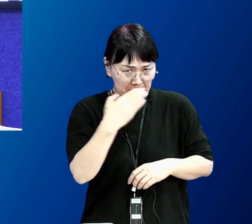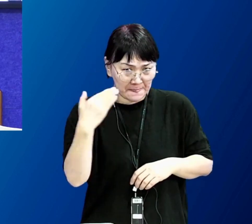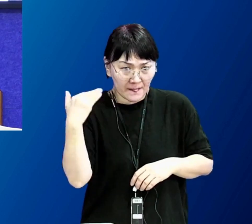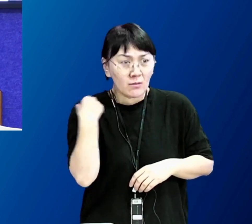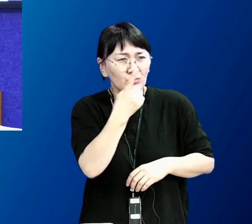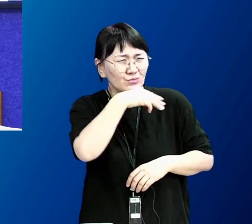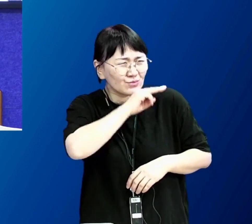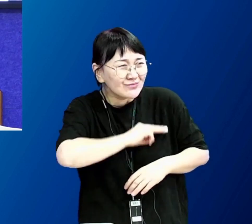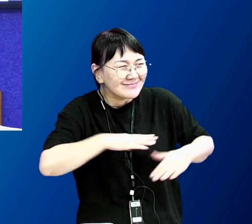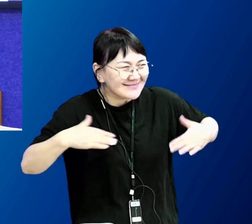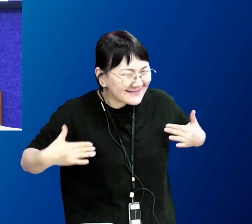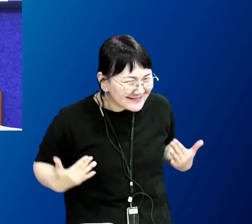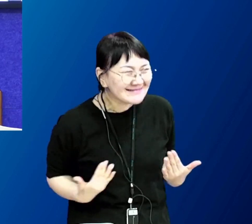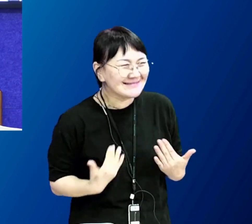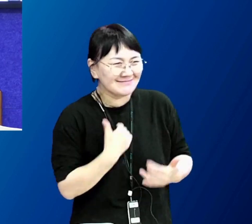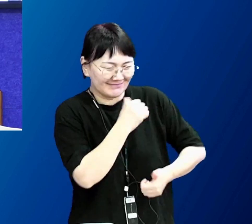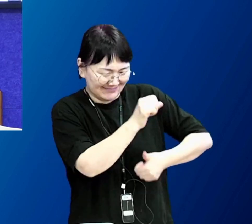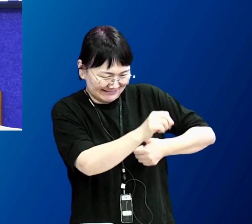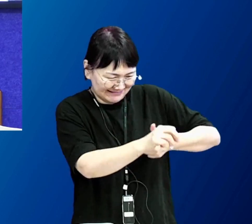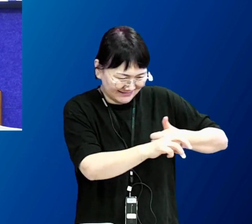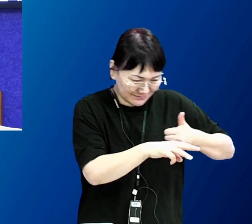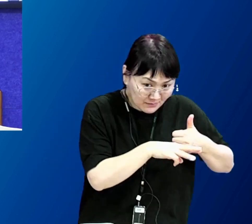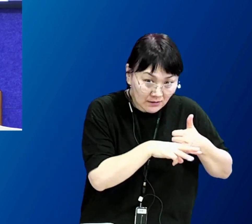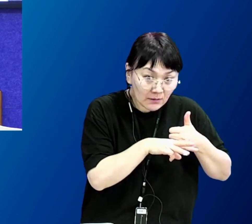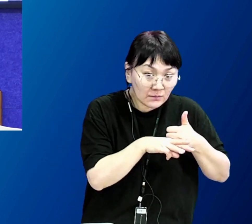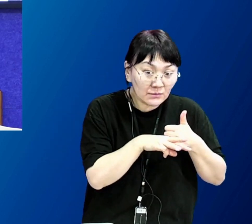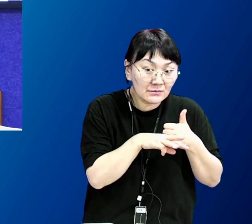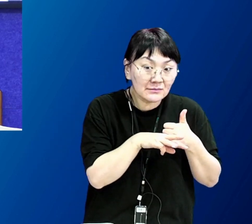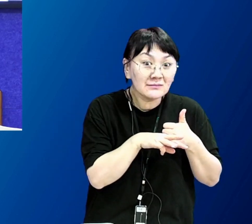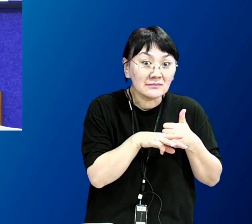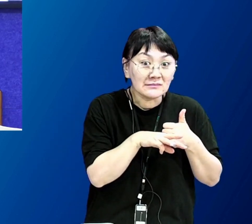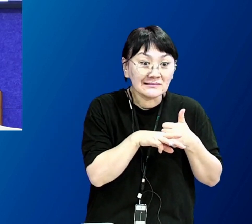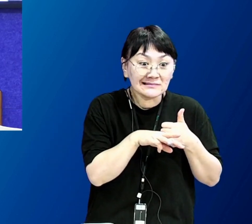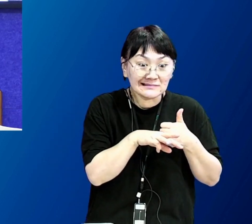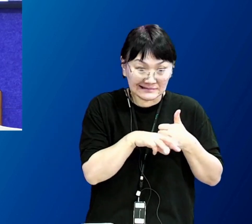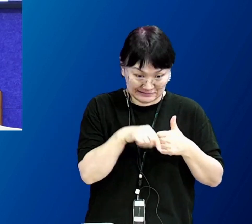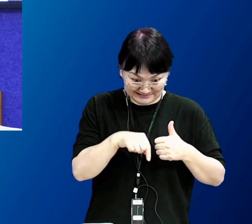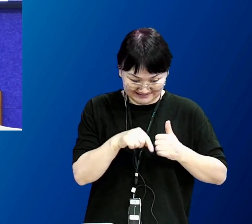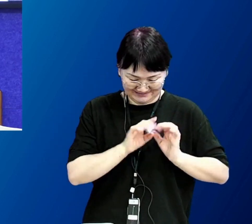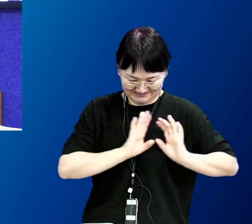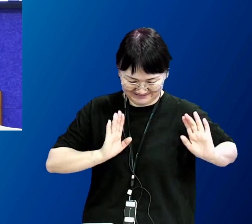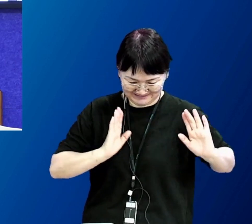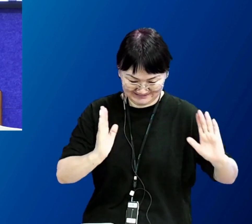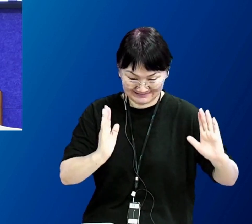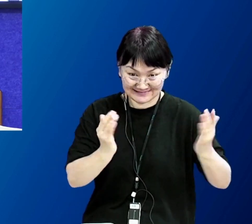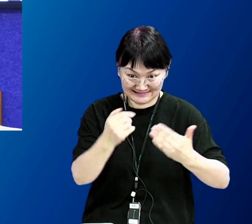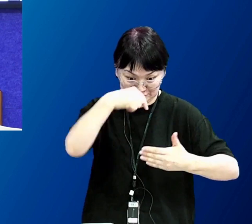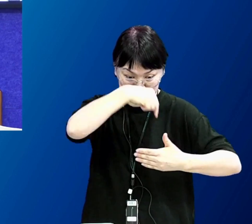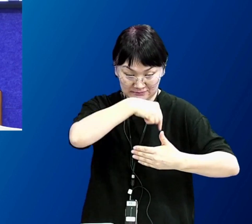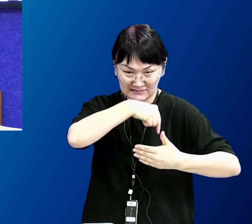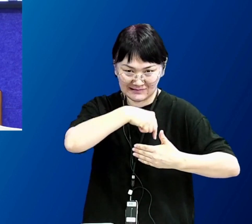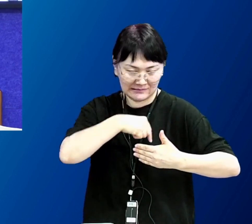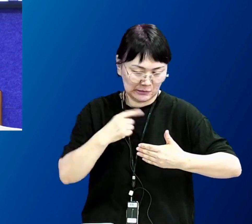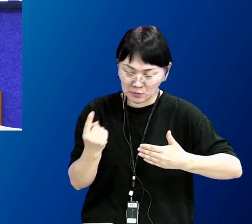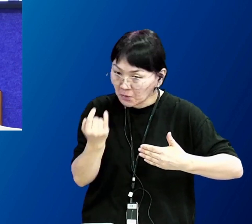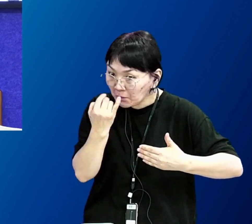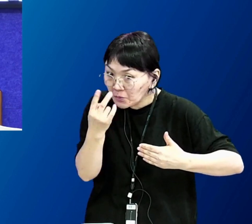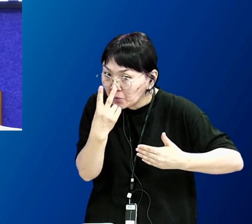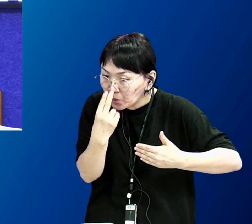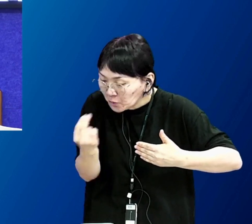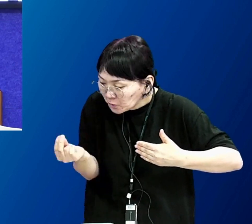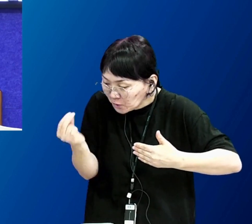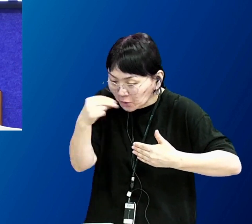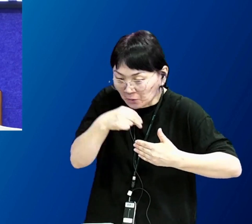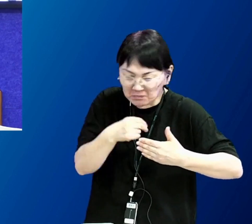хүчтэй амьдрах гэж байла. Сайн мэдээ тараах гэж байла. Гэтэл яах вэ? Энэ цэцэрлэгийнх нь цэцэрлэгийг нь бошнуулдаг тэр бяцхан өнөгнүүд